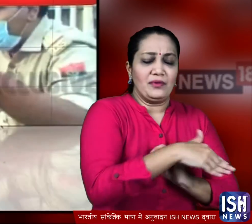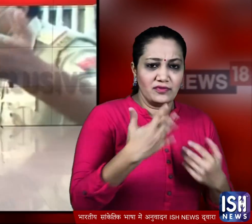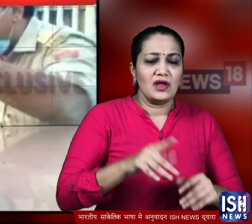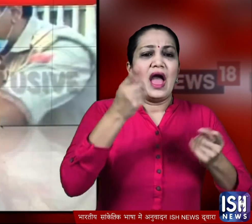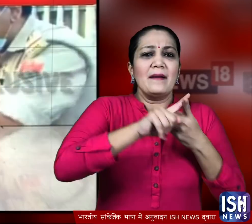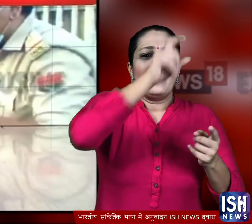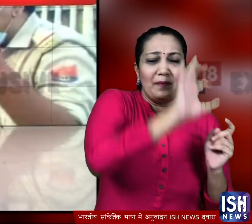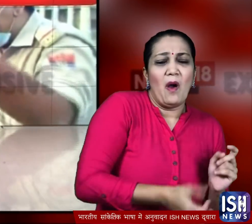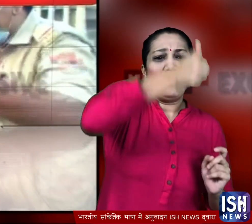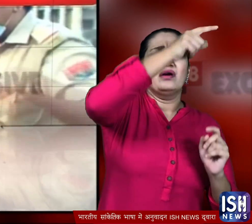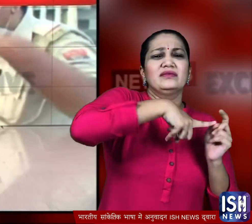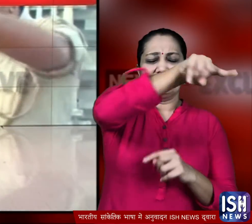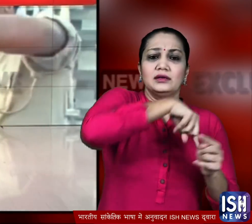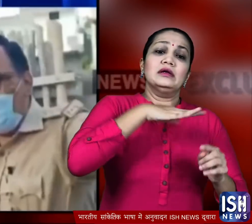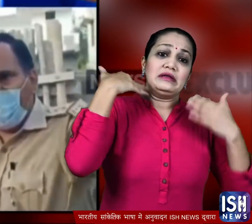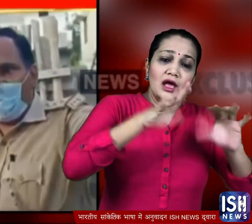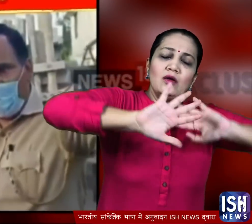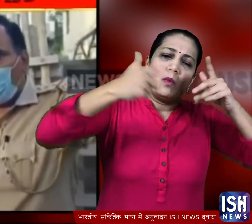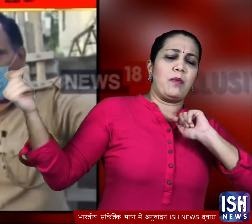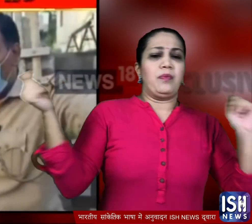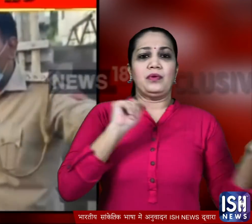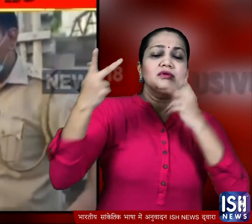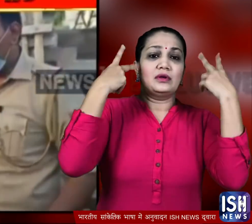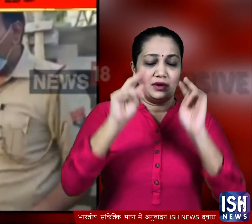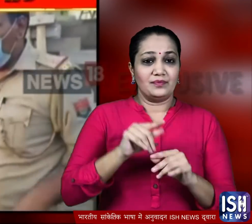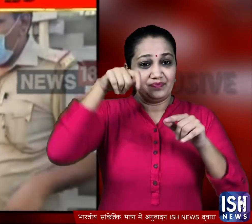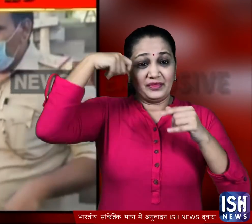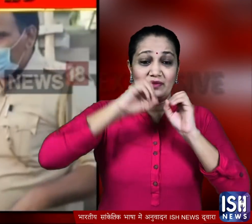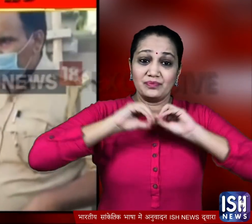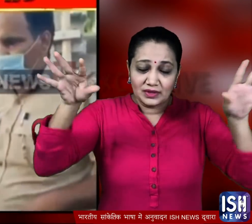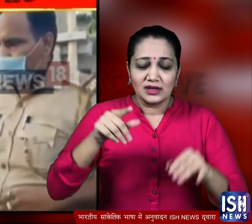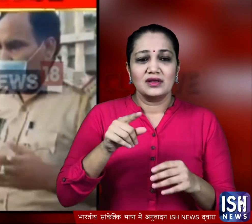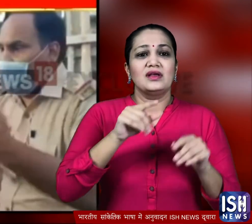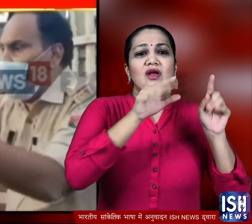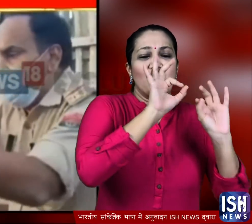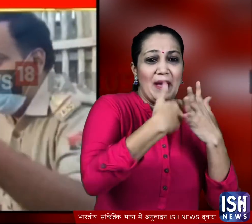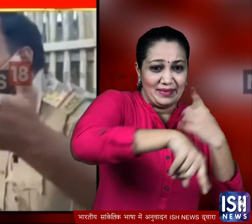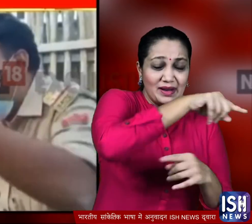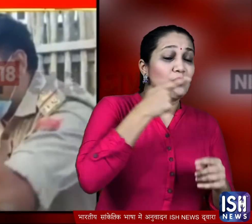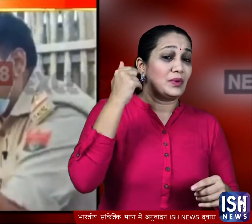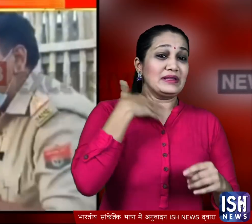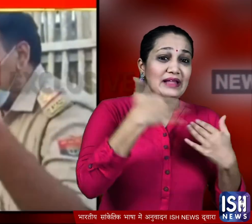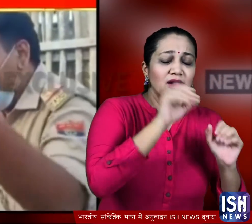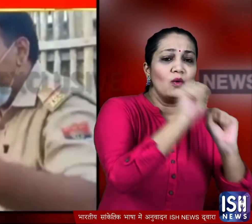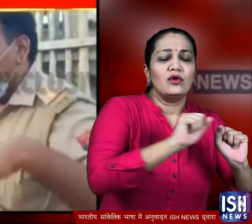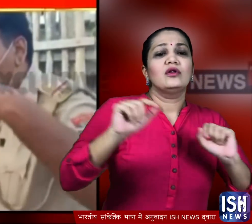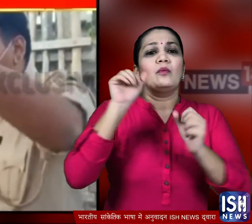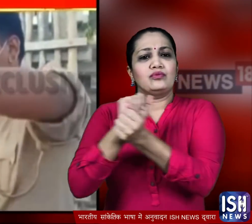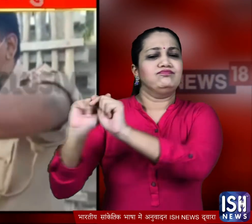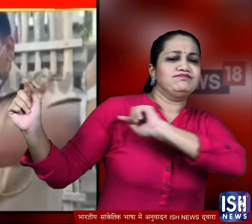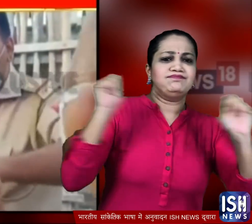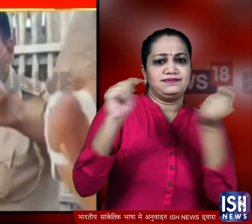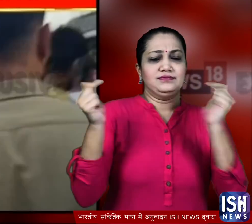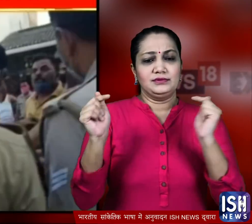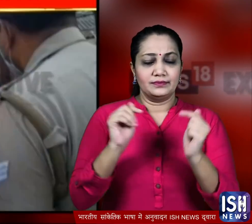हत्या के बाद खूब हंगामा हुआ और इस हंगामे का जो वीडियो वायरल हुआ उसमें ठेकेदार के परिवार वाले पुलिस वालों से